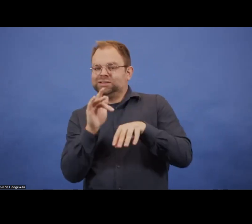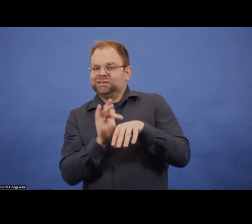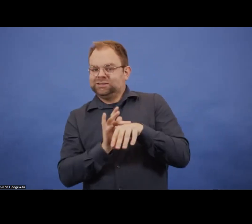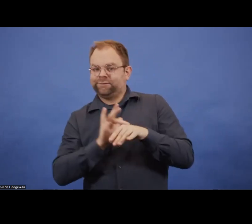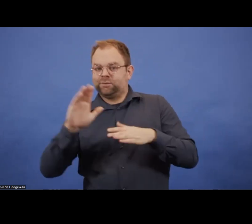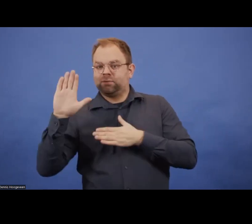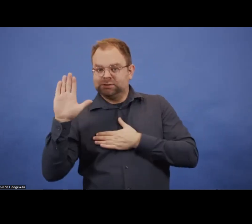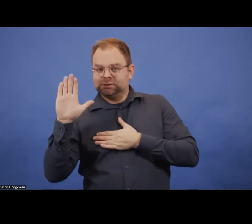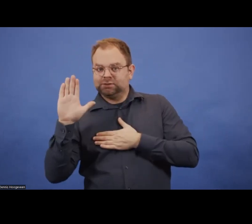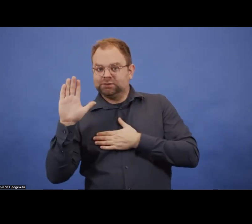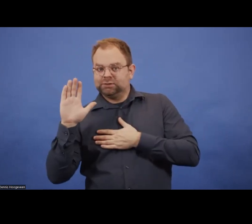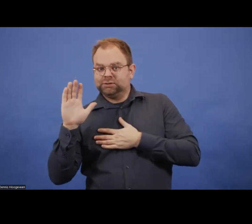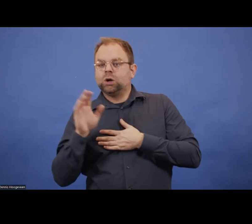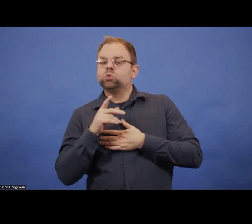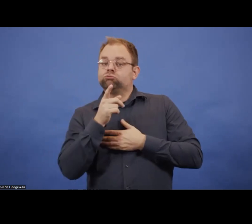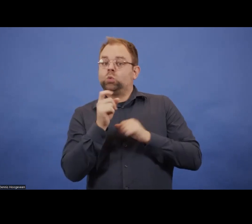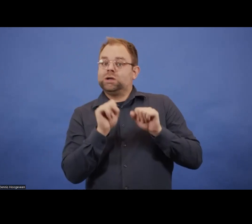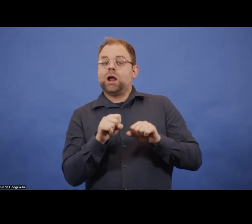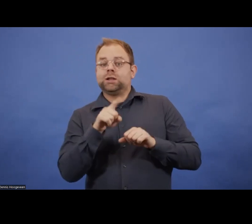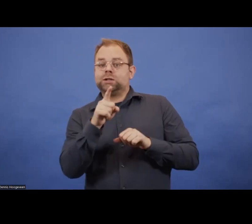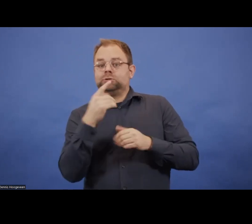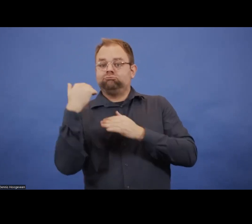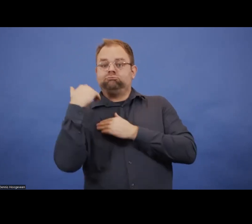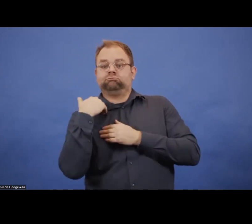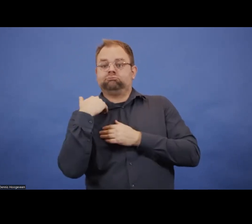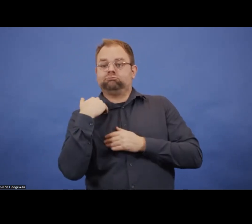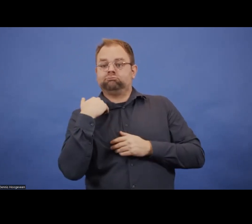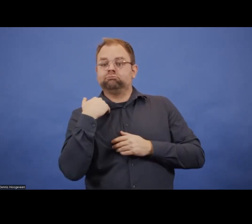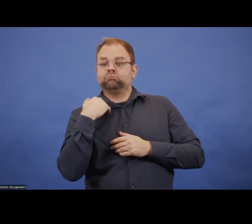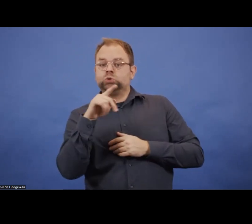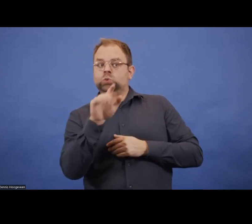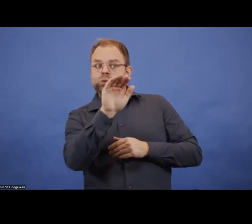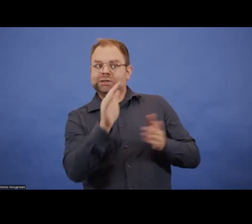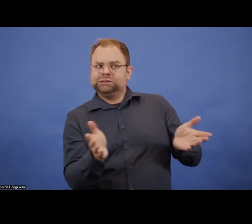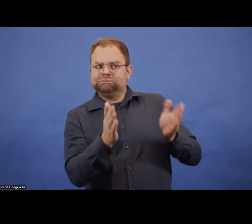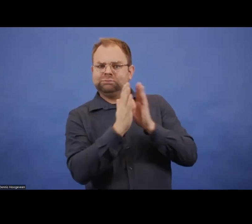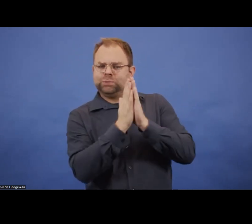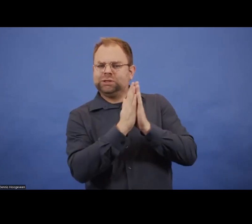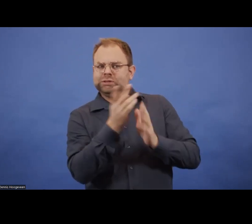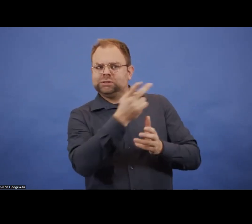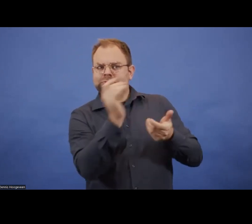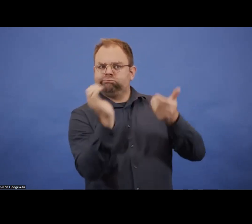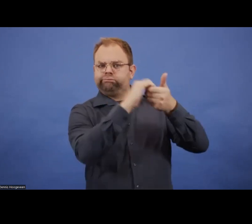trabajar mucho para identificar y trabajar con los plegados